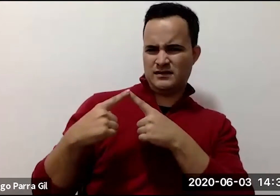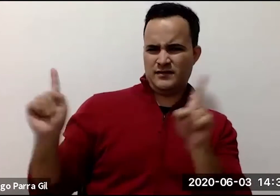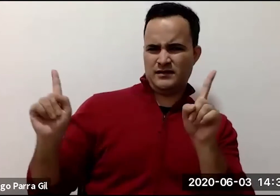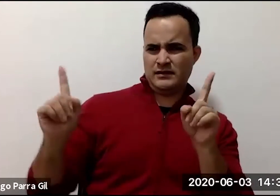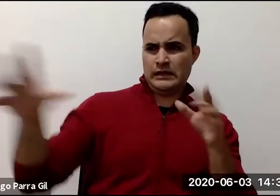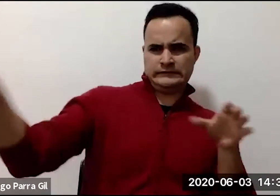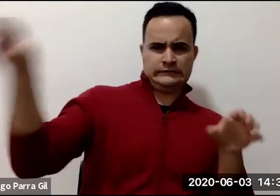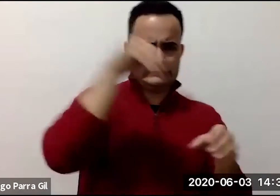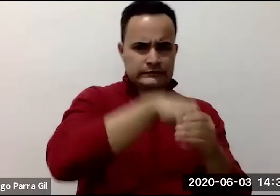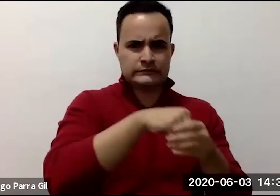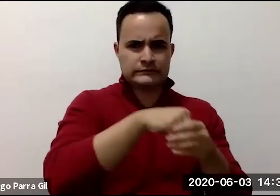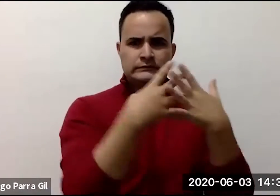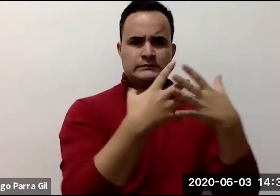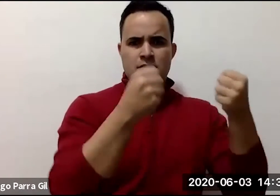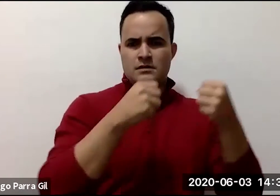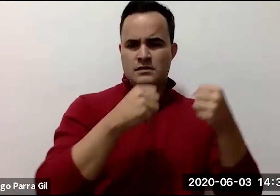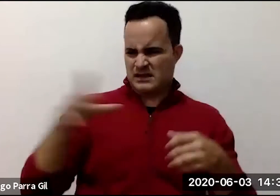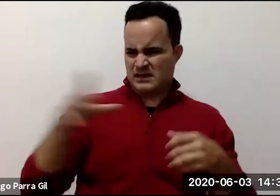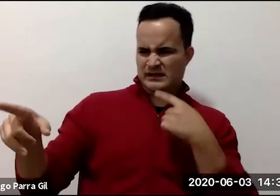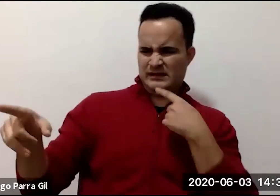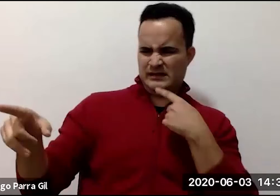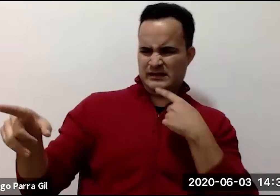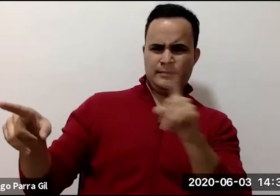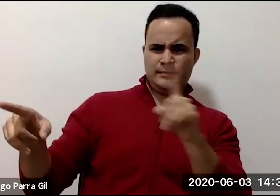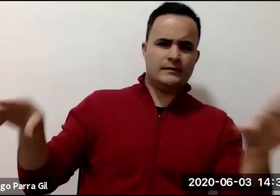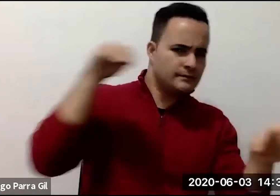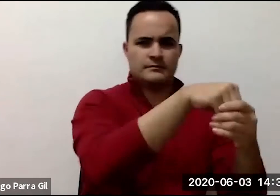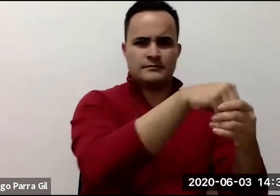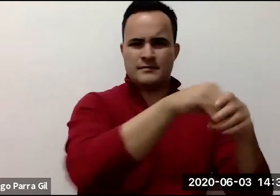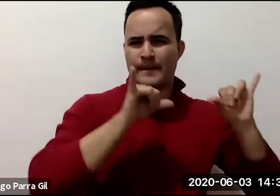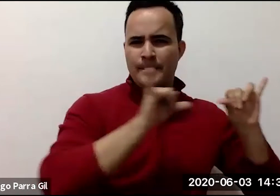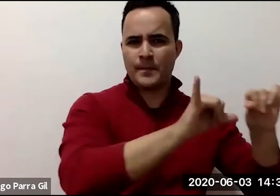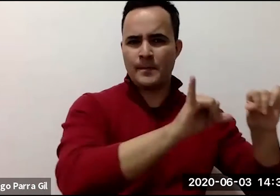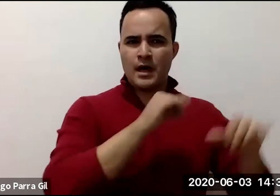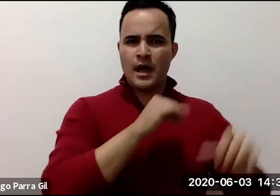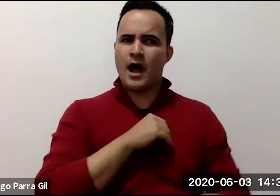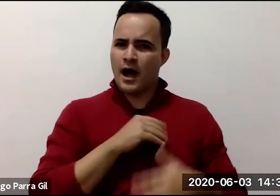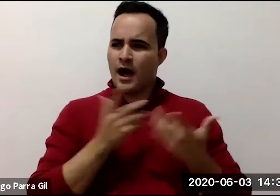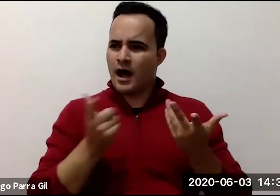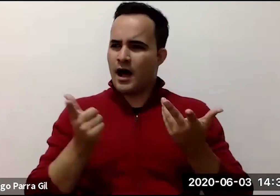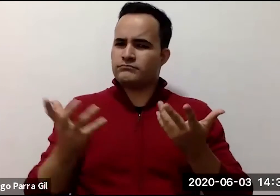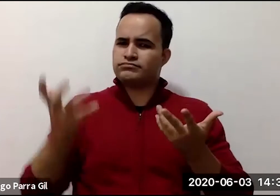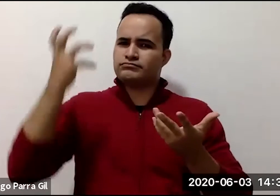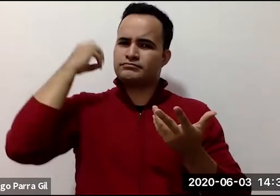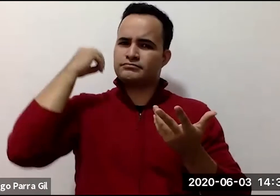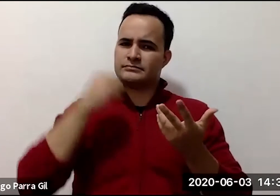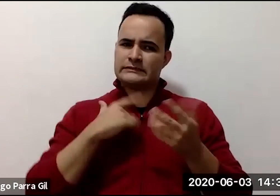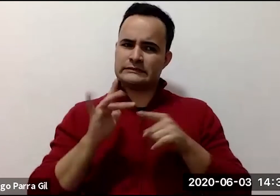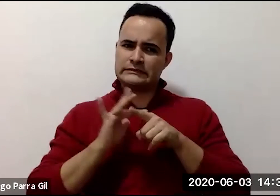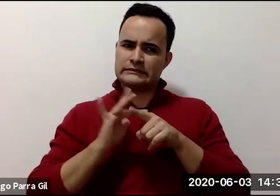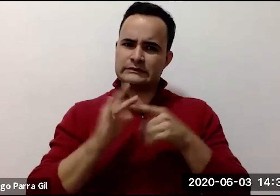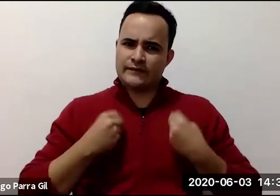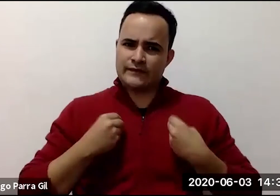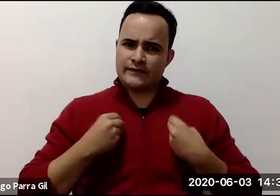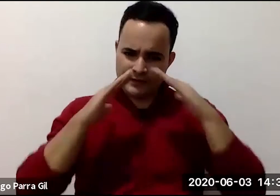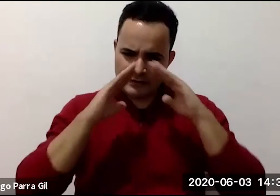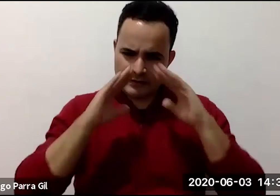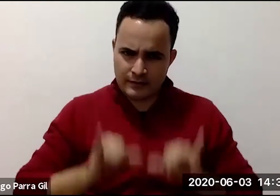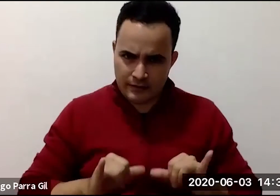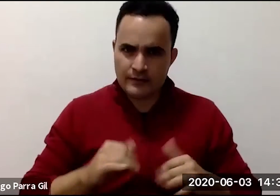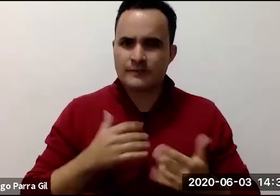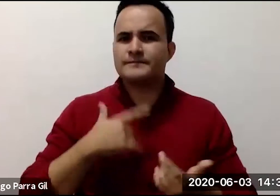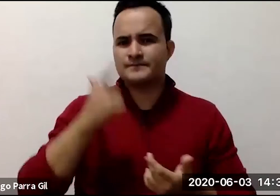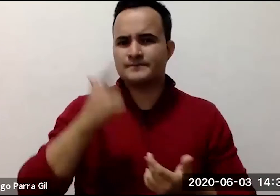esos confinamientos, tanto en lo que hoy el pensamiento crítico planetario llama el norte